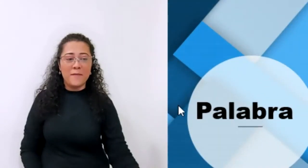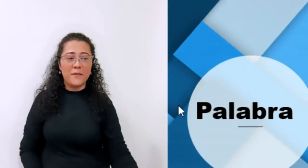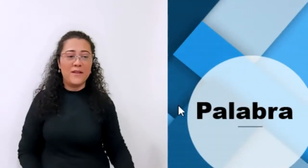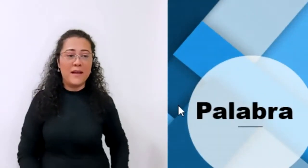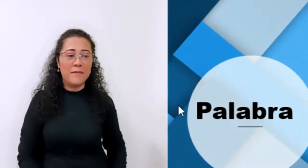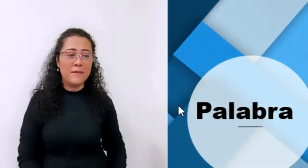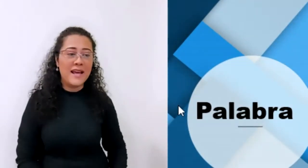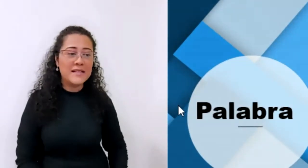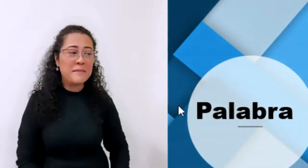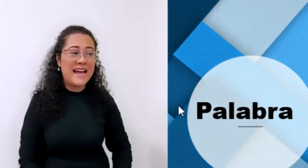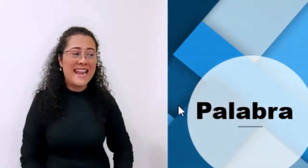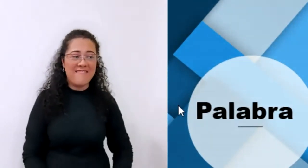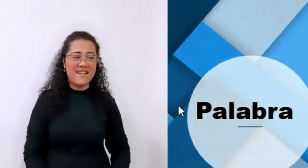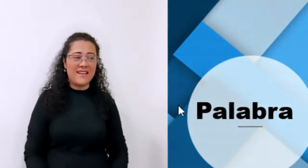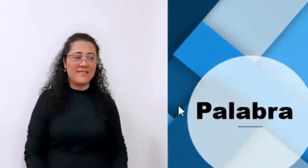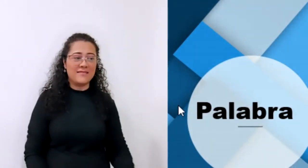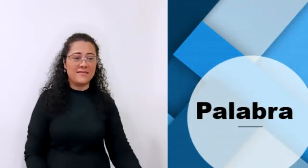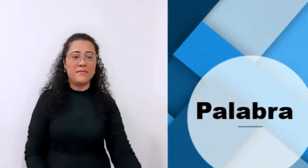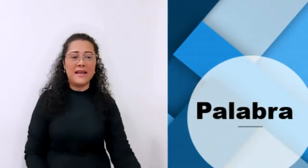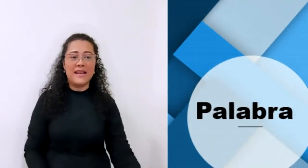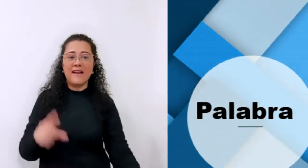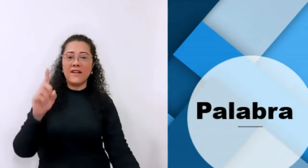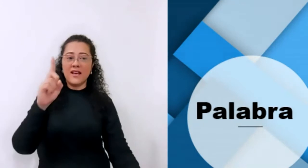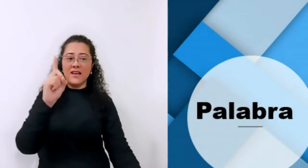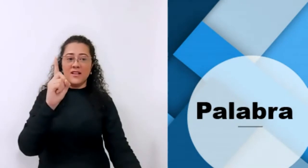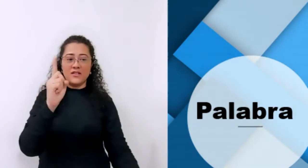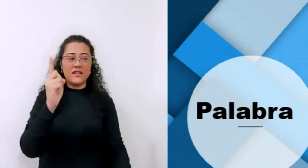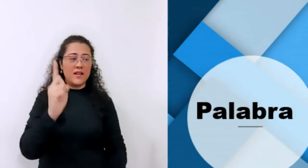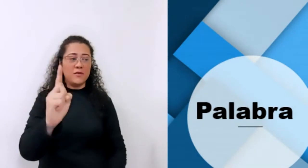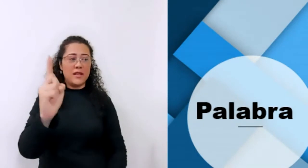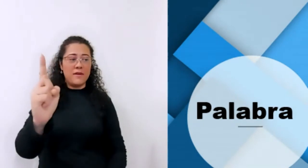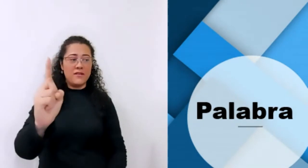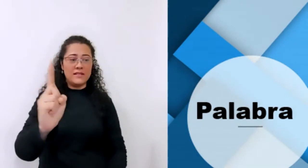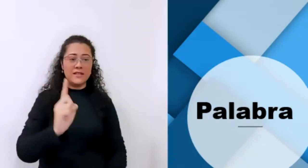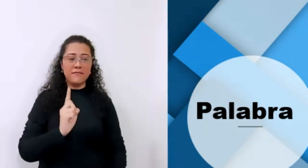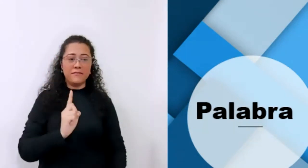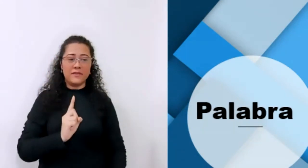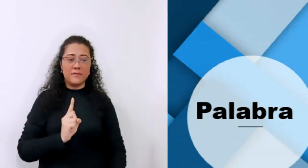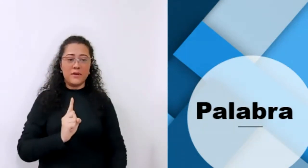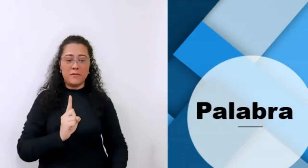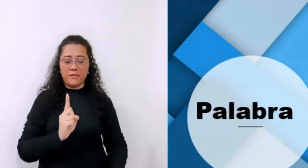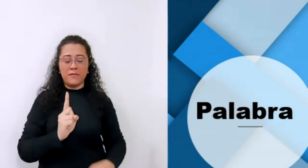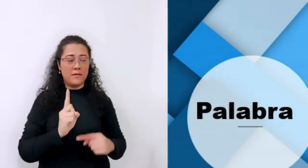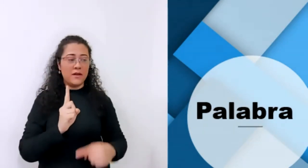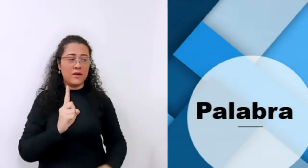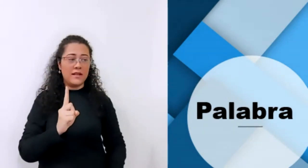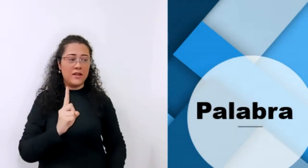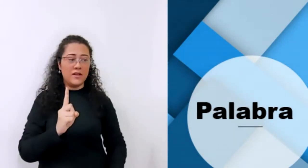Bueno, la primera es palabra. Palabra. Entonces tenemos la mano así, para poder ver bien, con el dedo